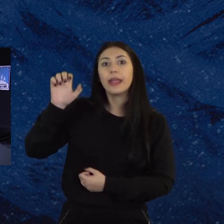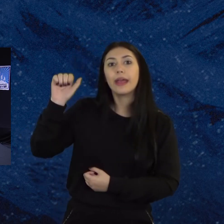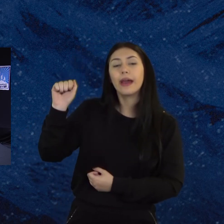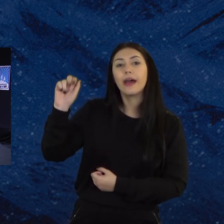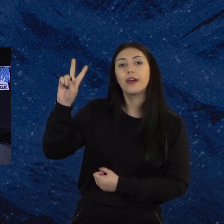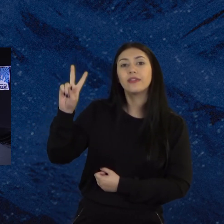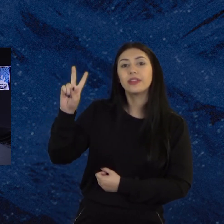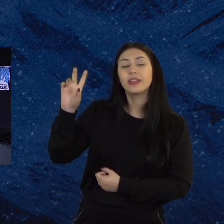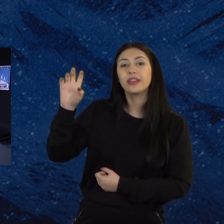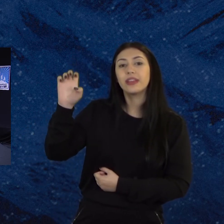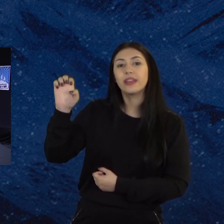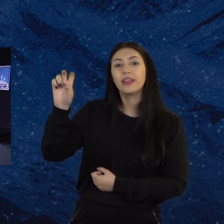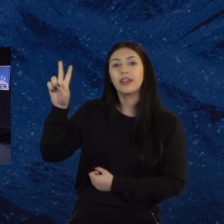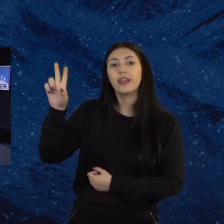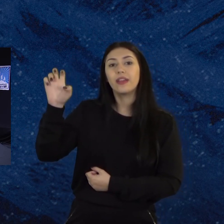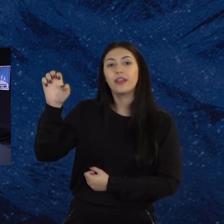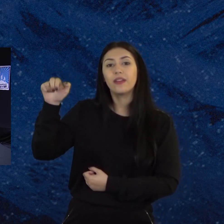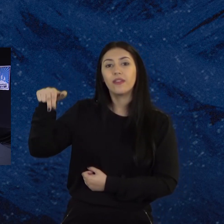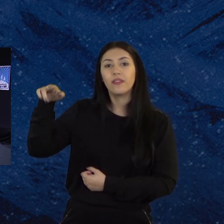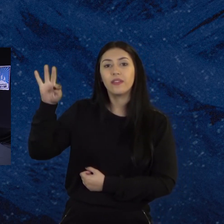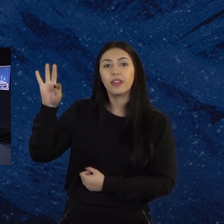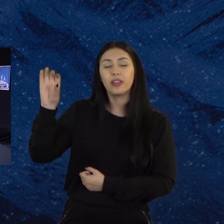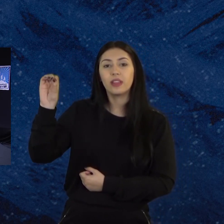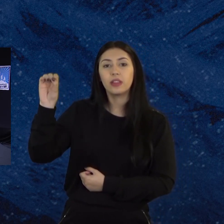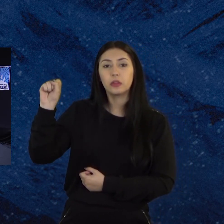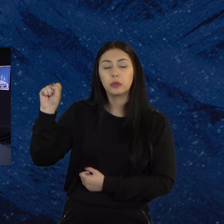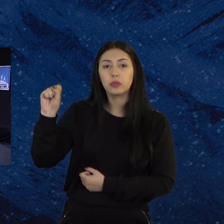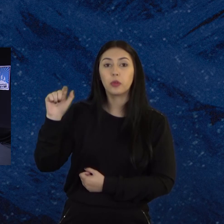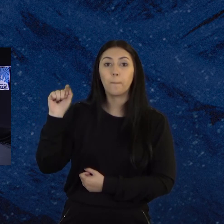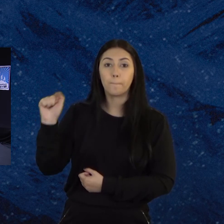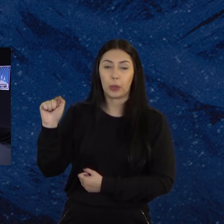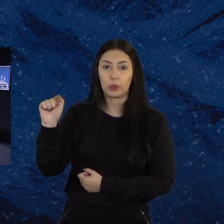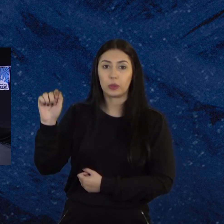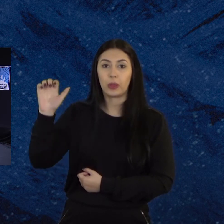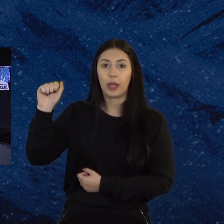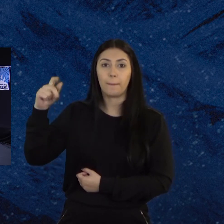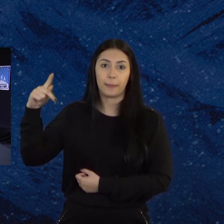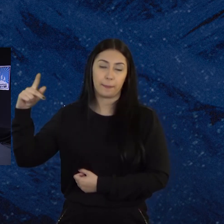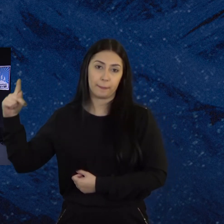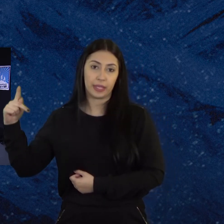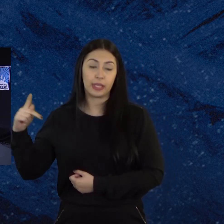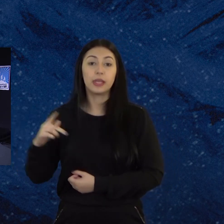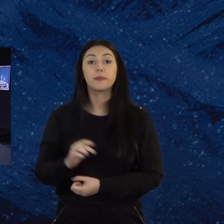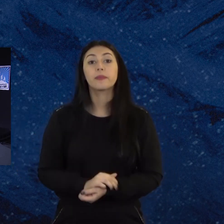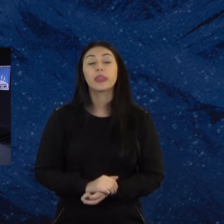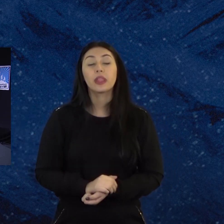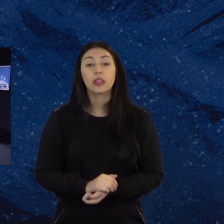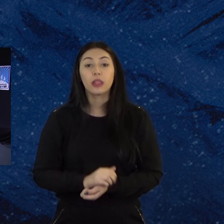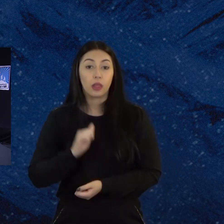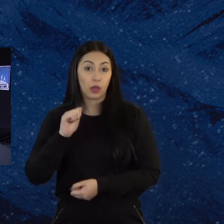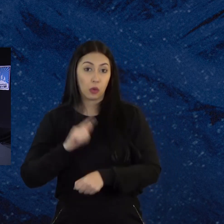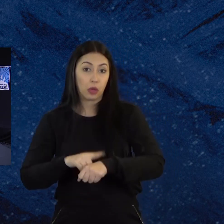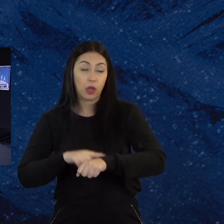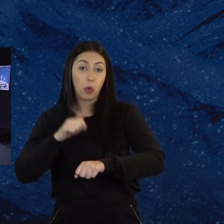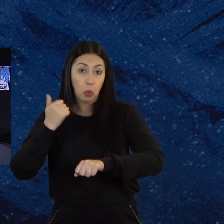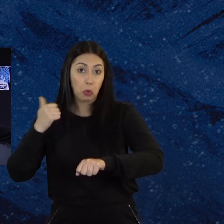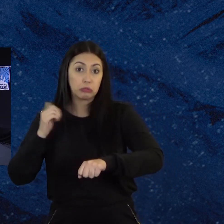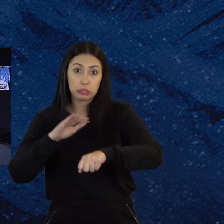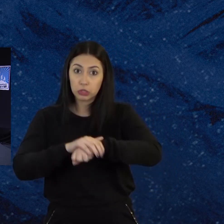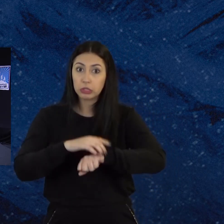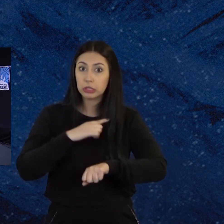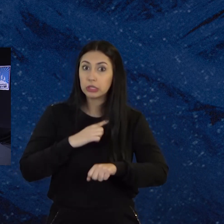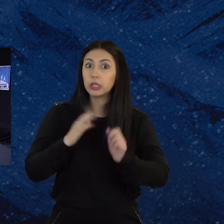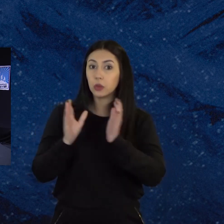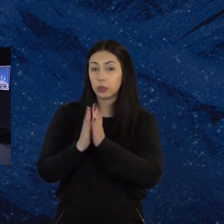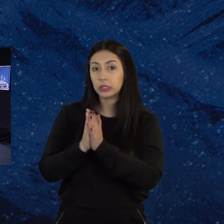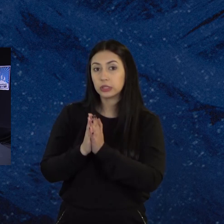eaveventos.app, e se inscreva lá. Às 11 horas vai ter a atividade da oração. Amanhã, às 7 da